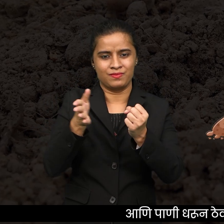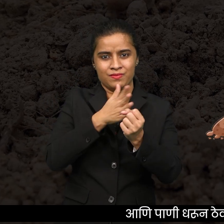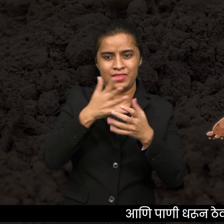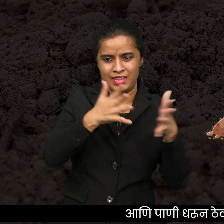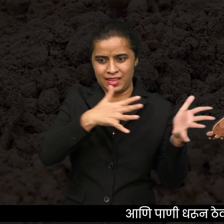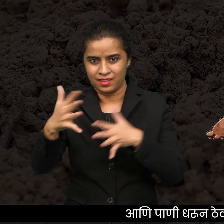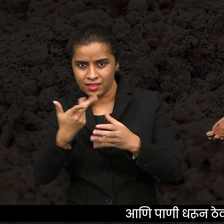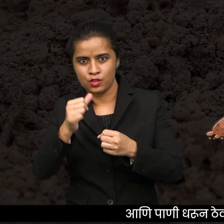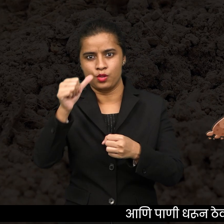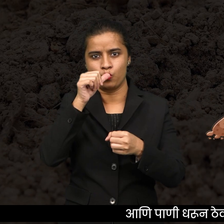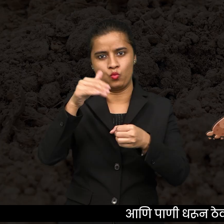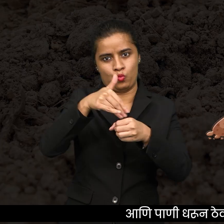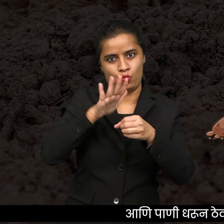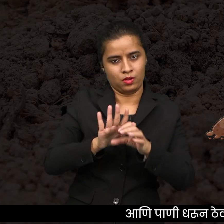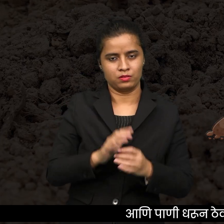बनवते.